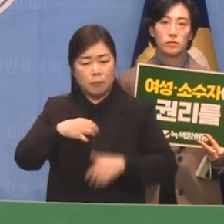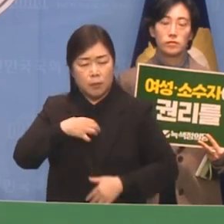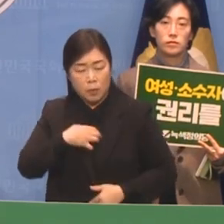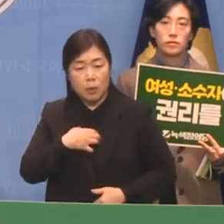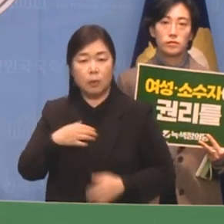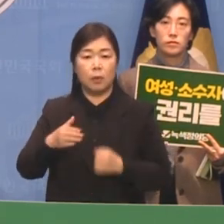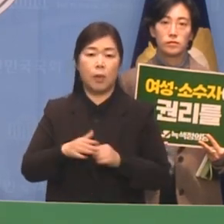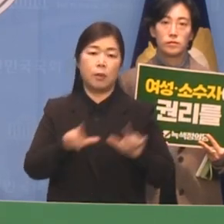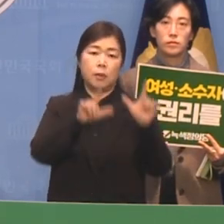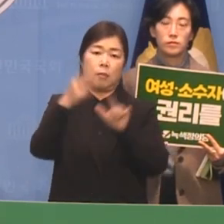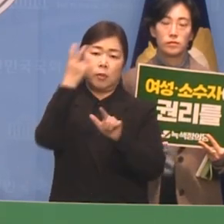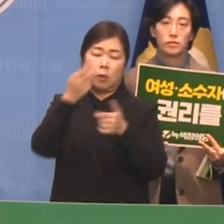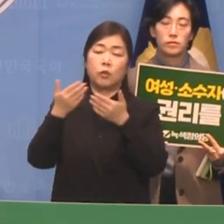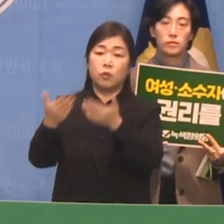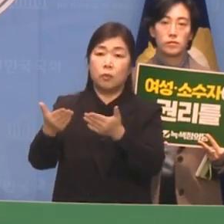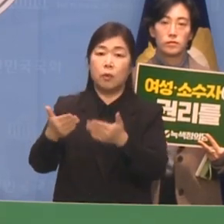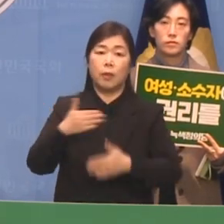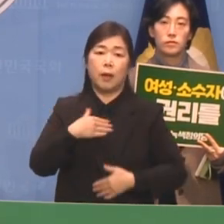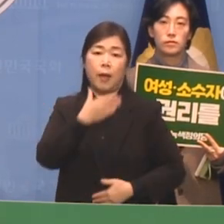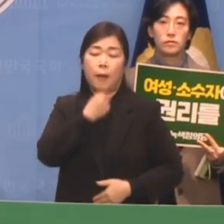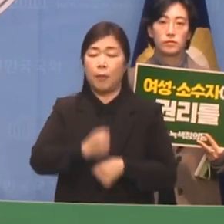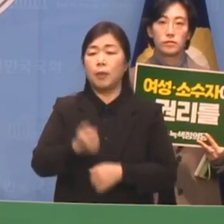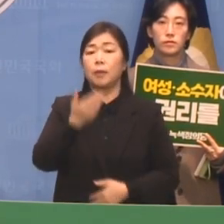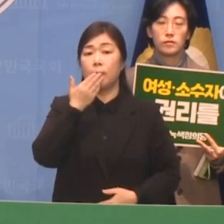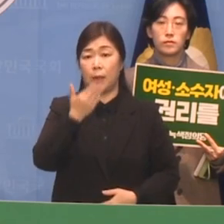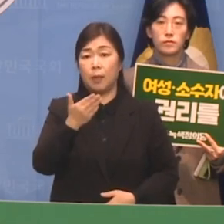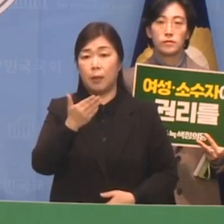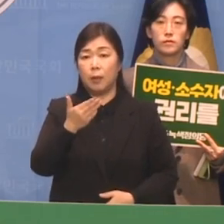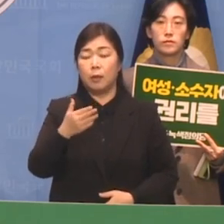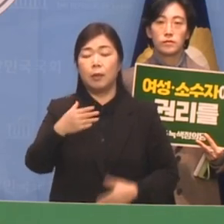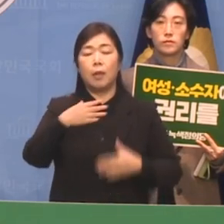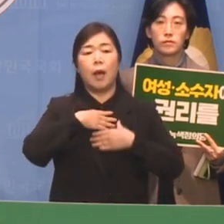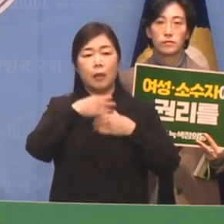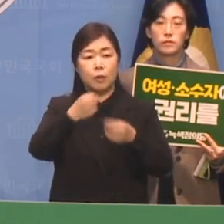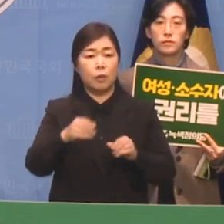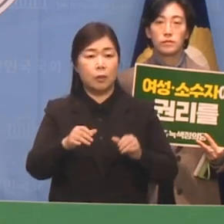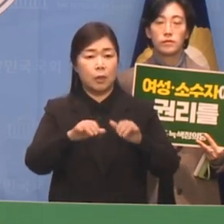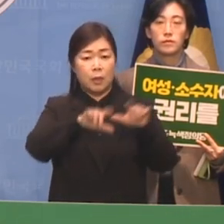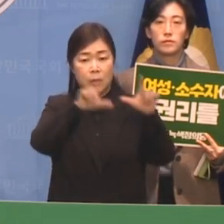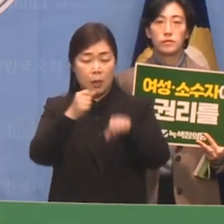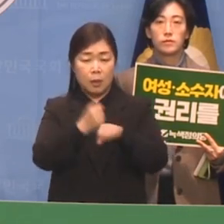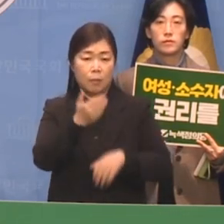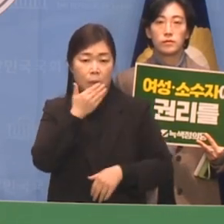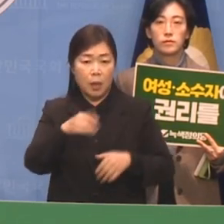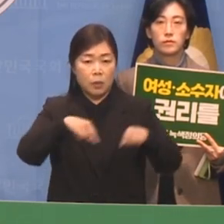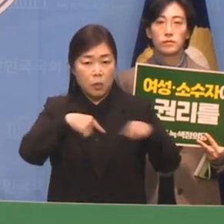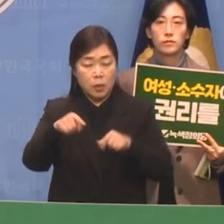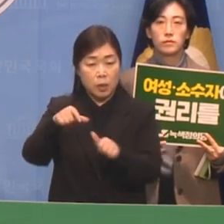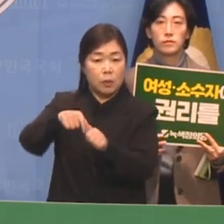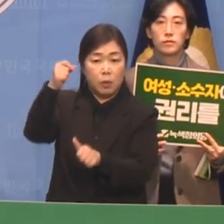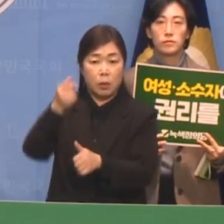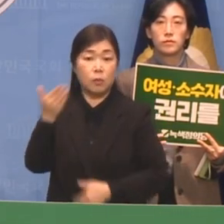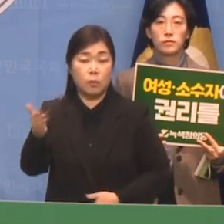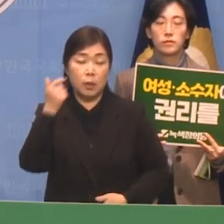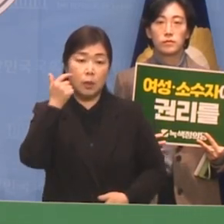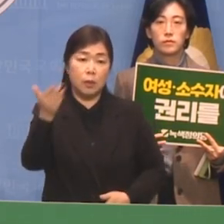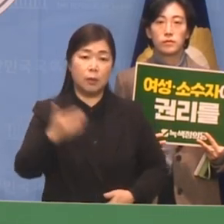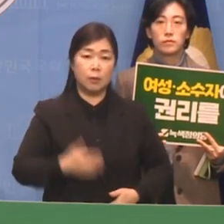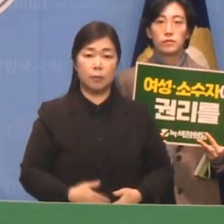기후위기로부터 우리의 삶을 지키고 내가 행복하게 살 수 있는, 안전하게 살 수 있는 정치를 선택하시겠습니까?